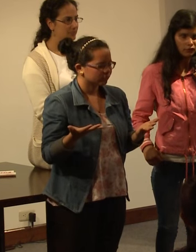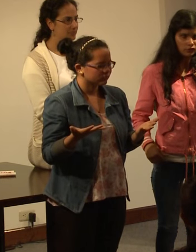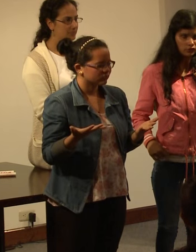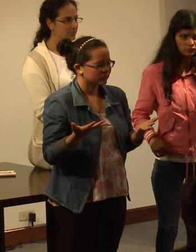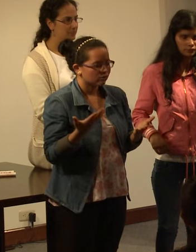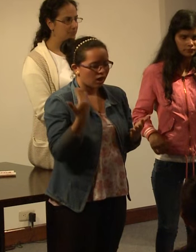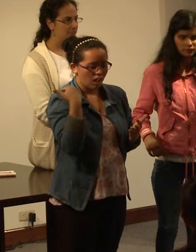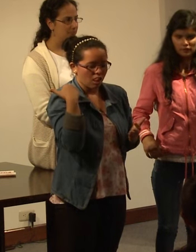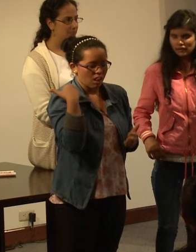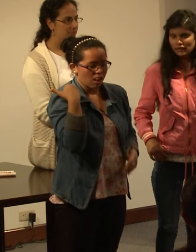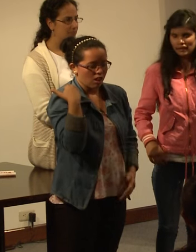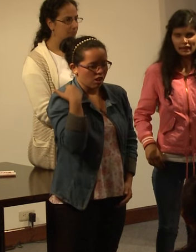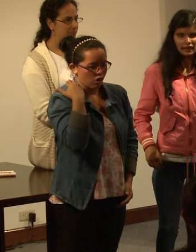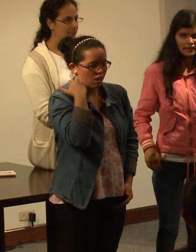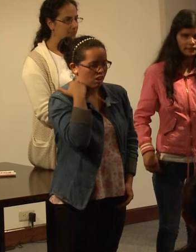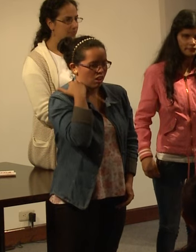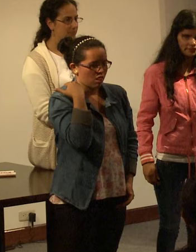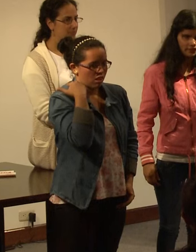corto,